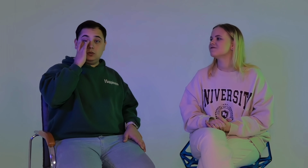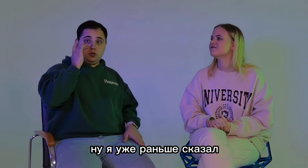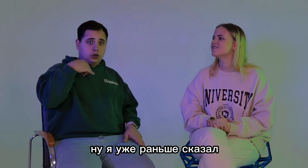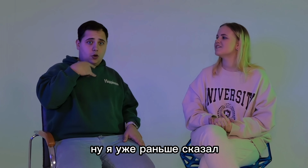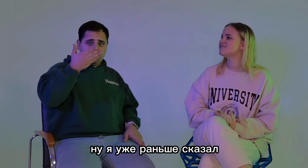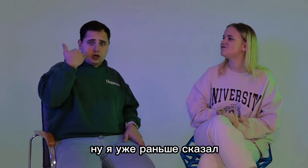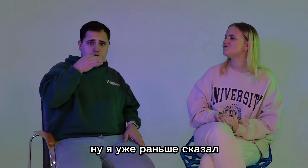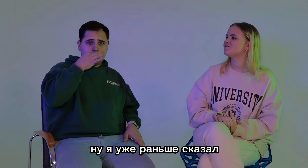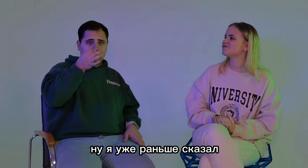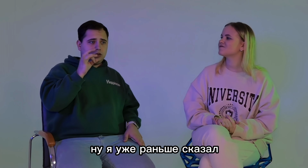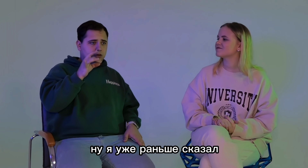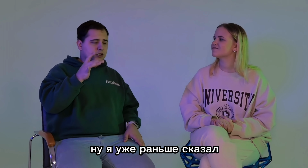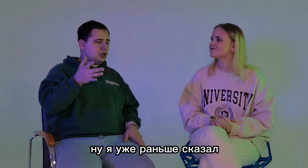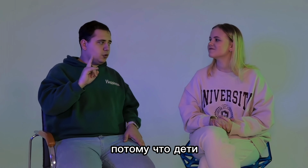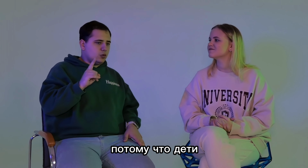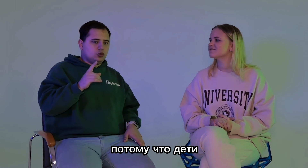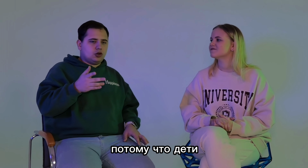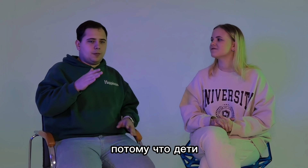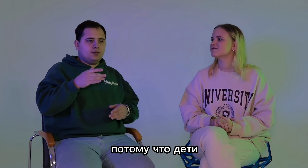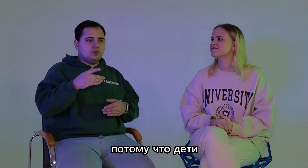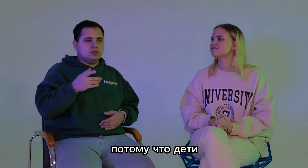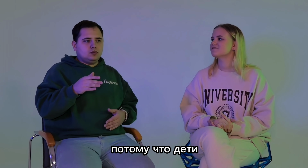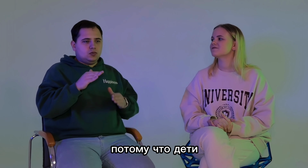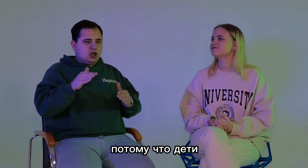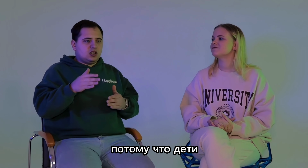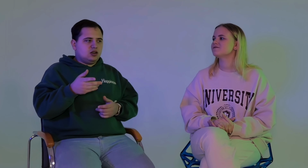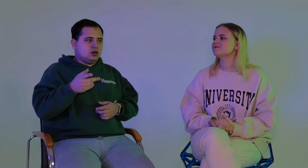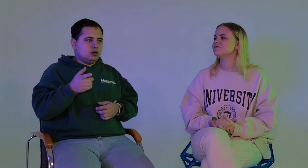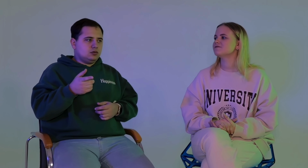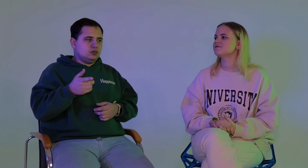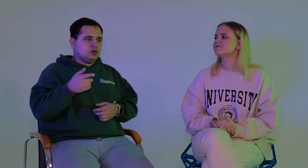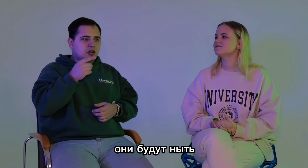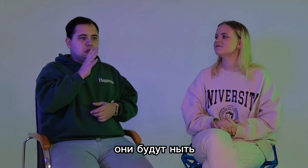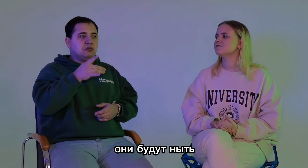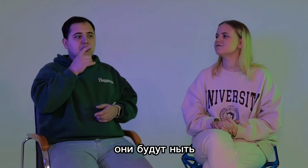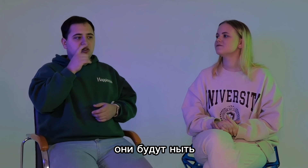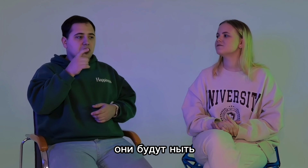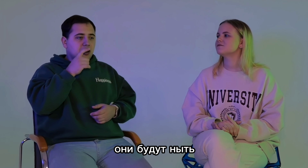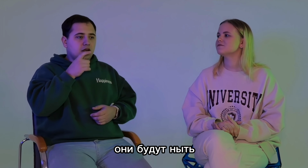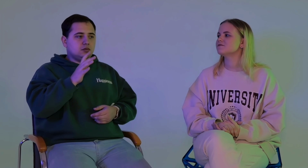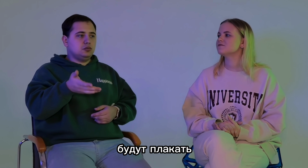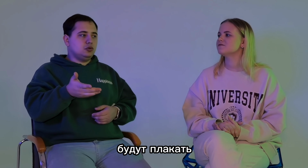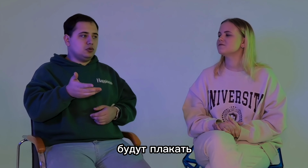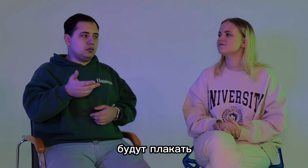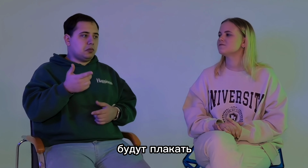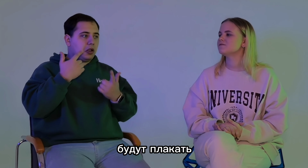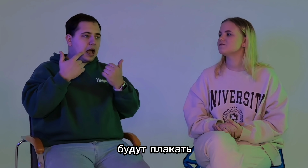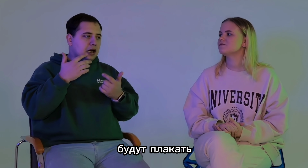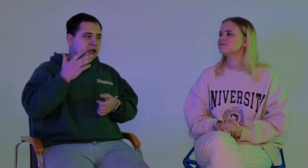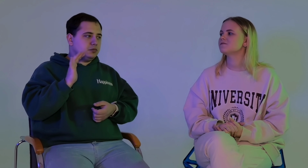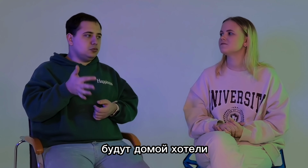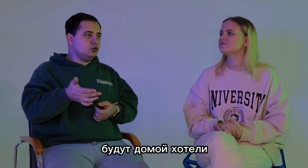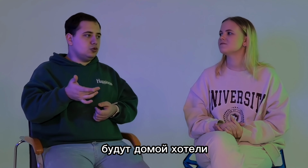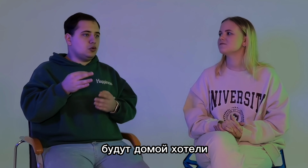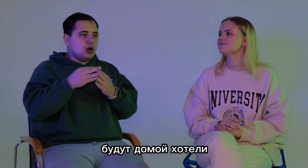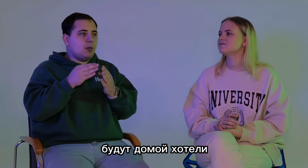Ну, я уже раньше уже сказал, потому что дети, ну, они будут ныть, будут плакать, будут